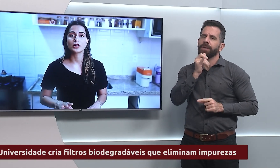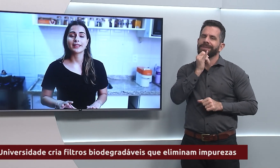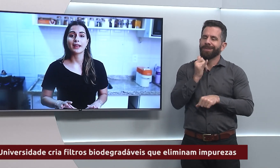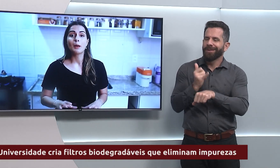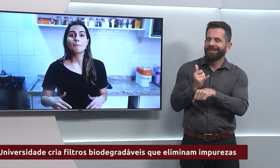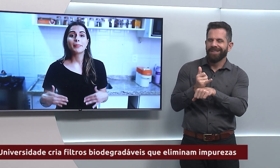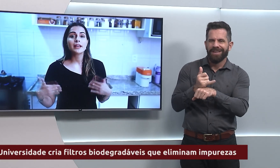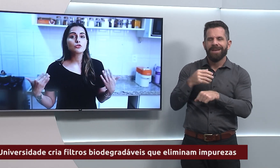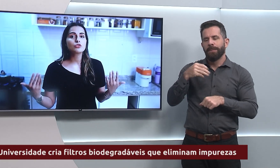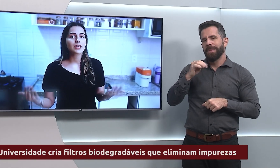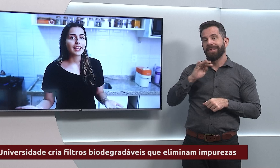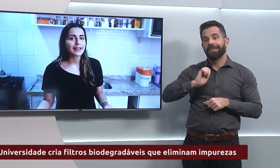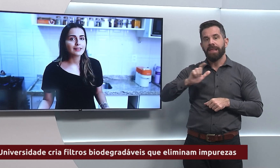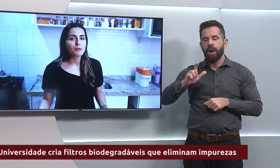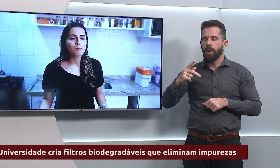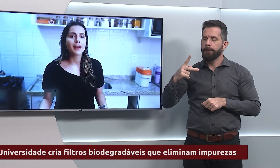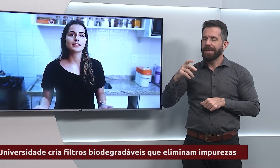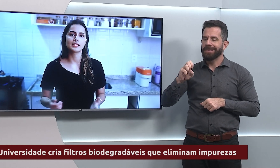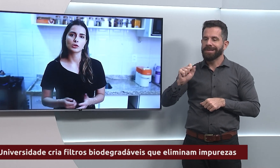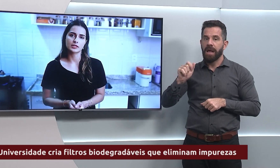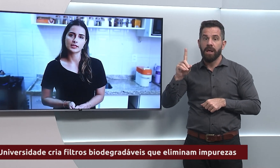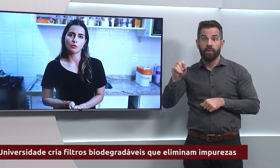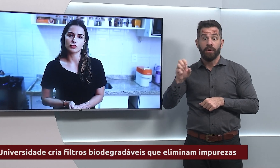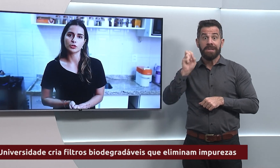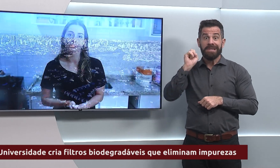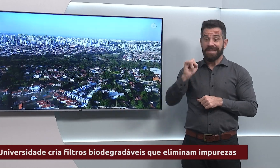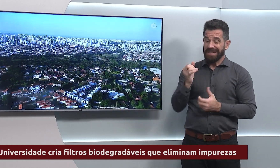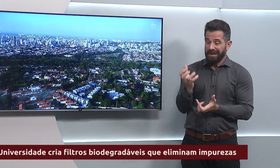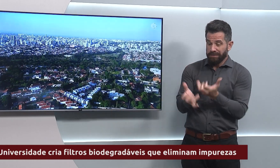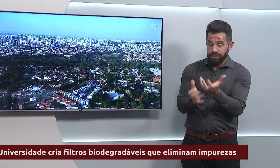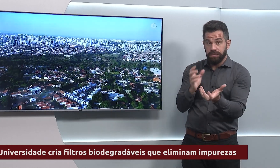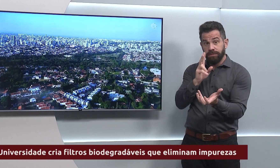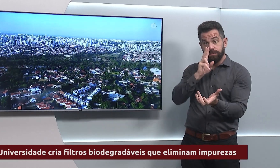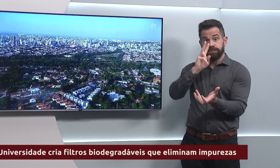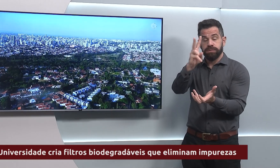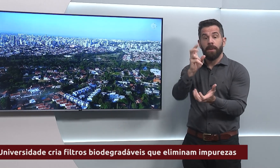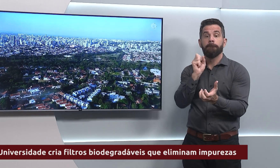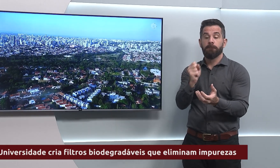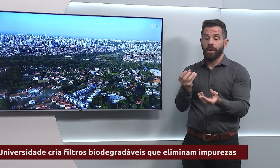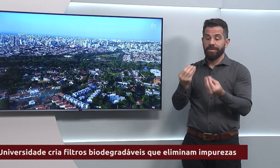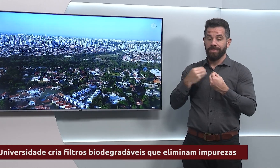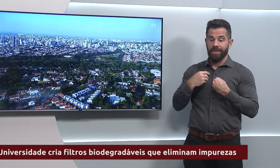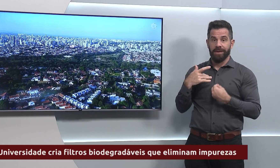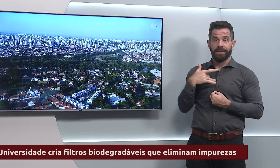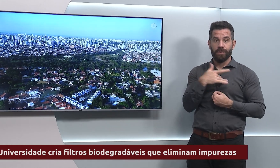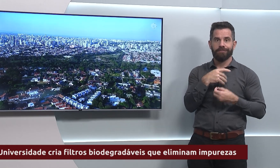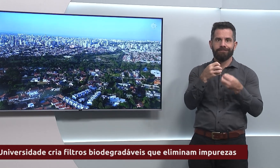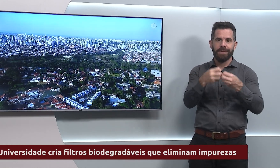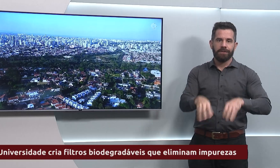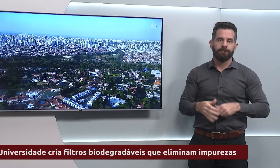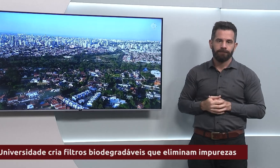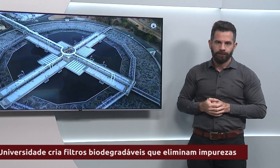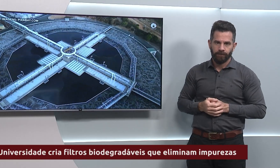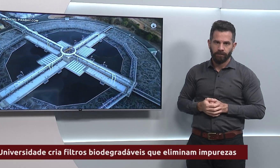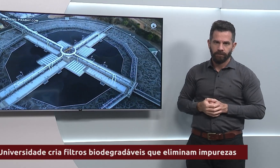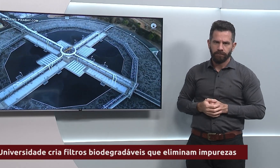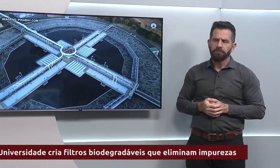até prejudicar ainda mais a nossa saúde. As cidades responsáveis pelo tratamento não são obrigadas a analisar